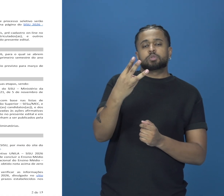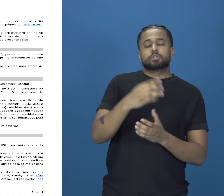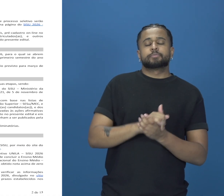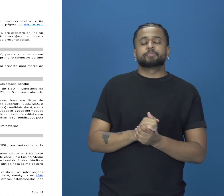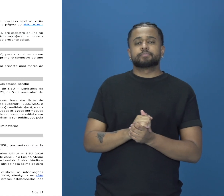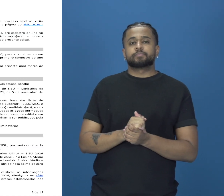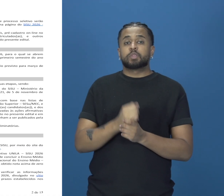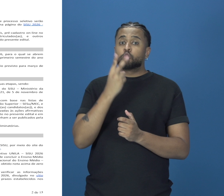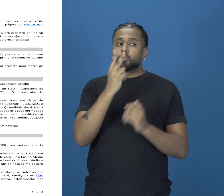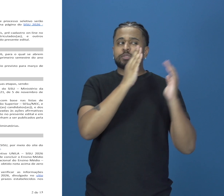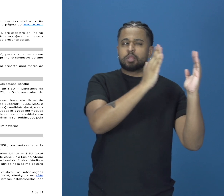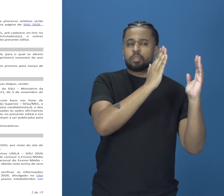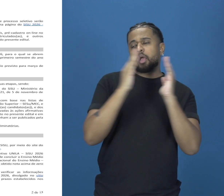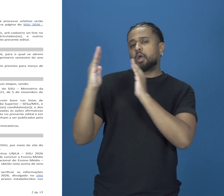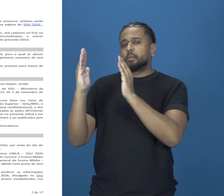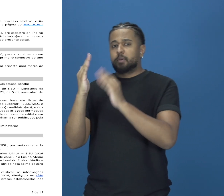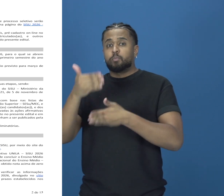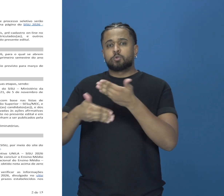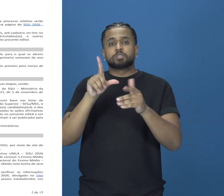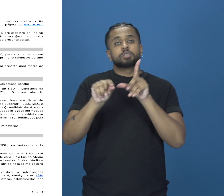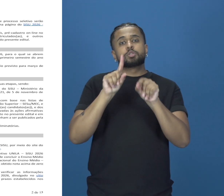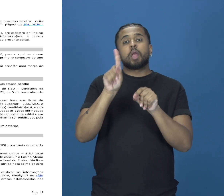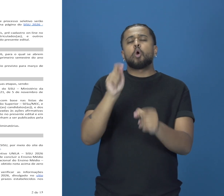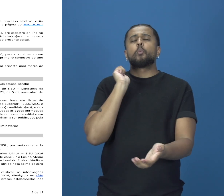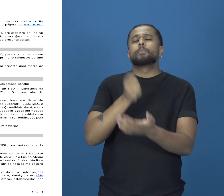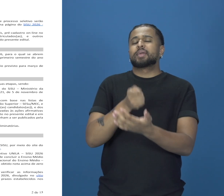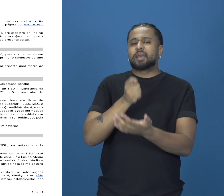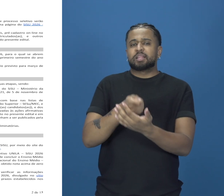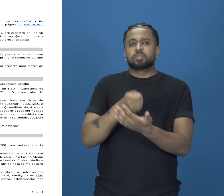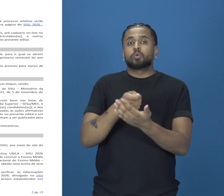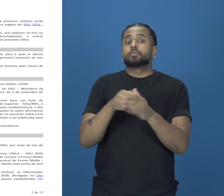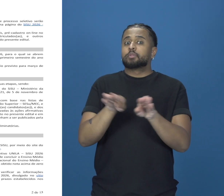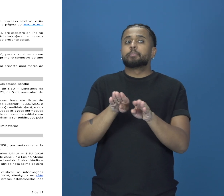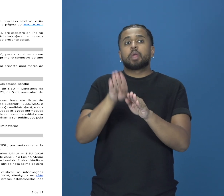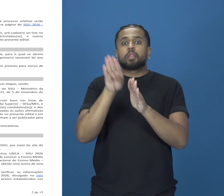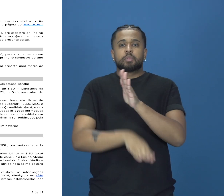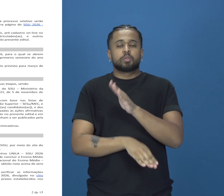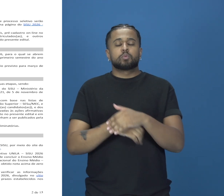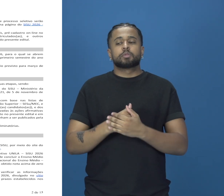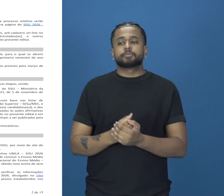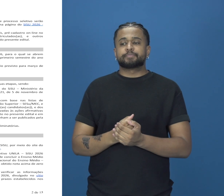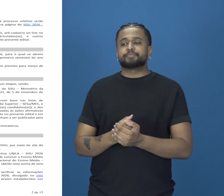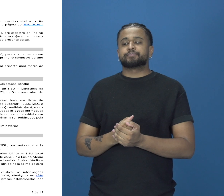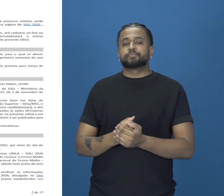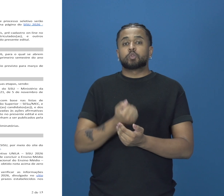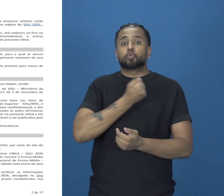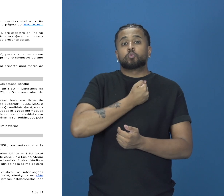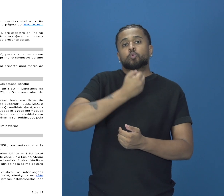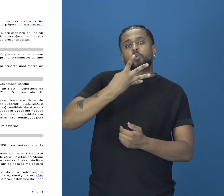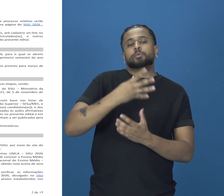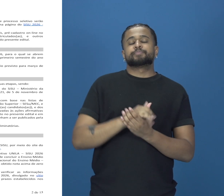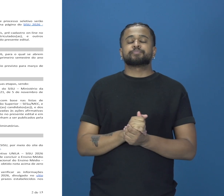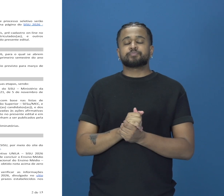3.1.3. As duas etapas do processo seletivo são obrigatórias e eliminatórias. Número